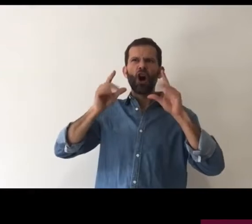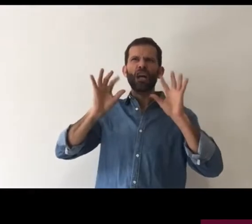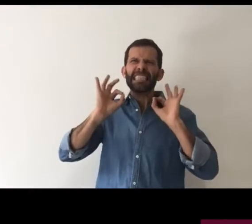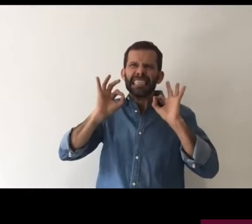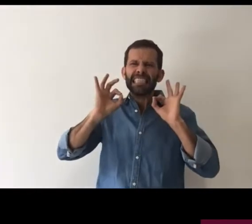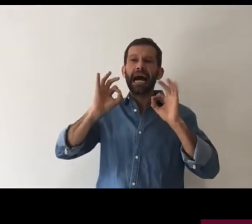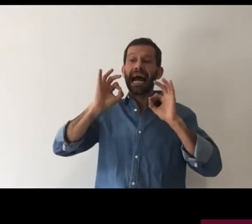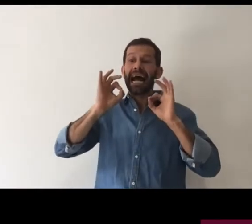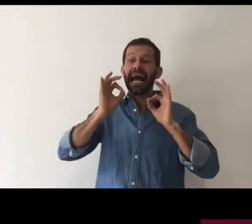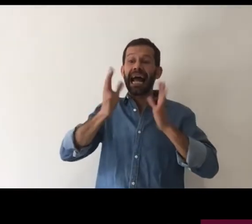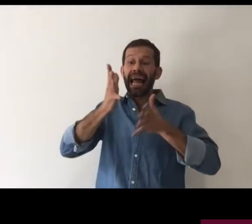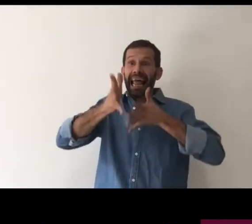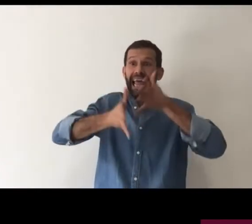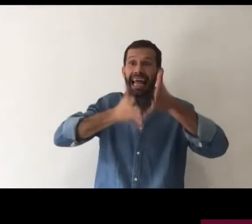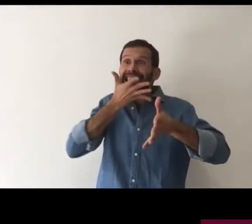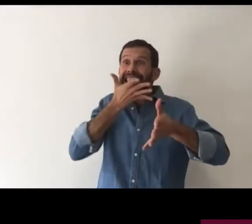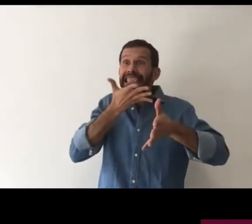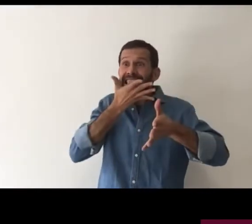Y de ser así,